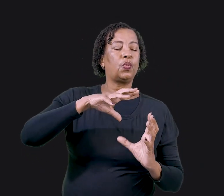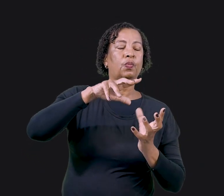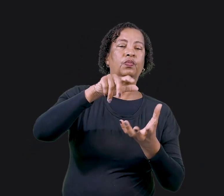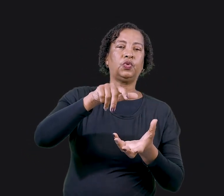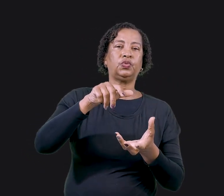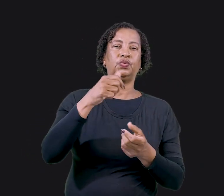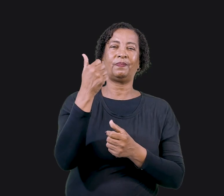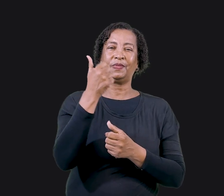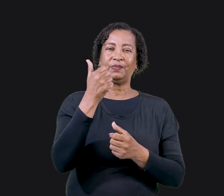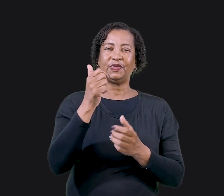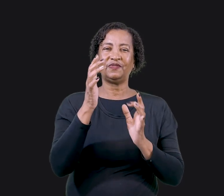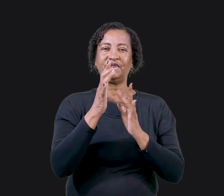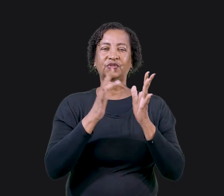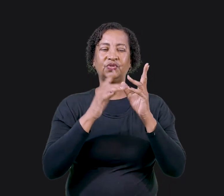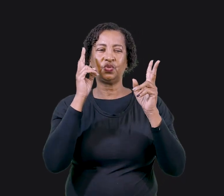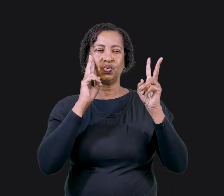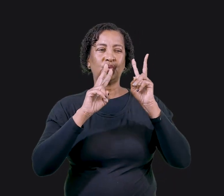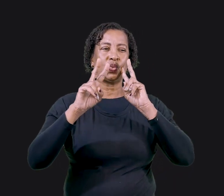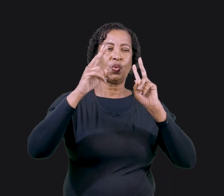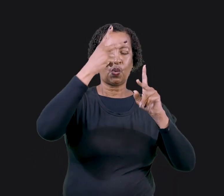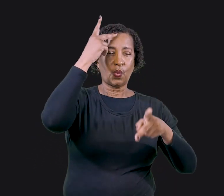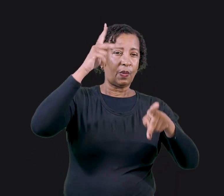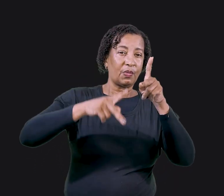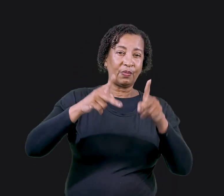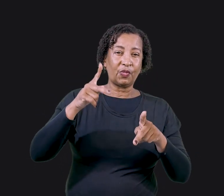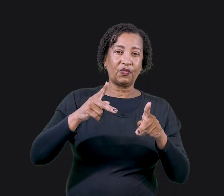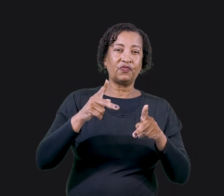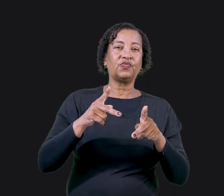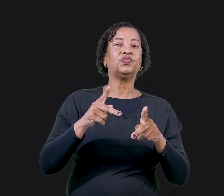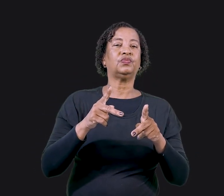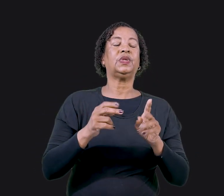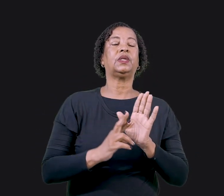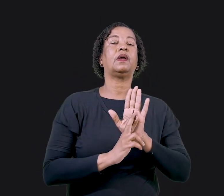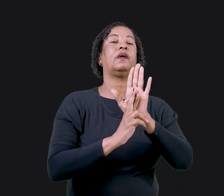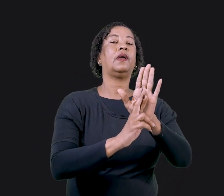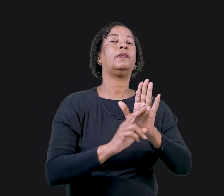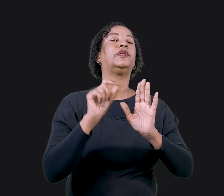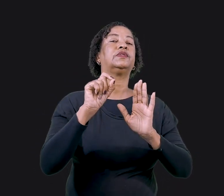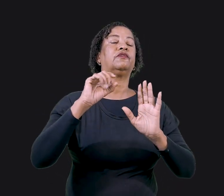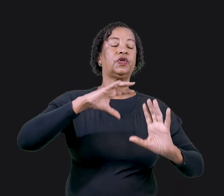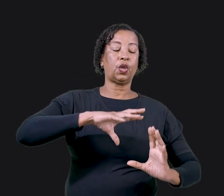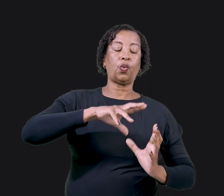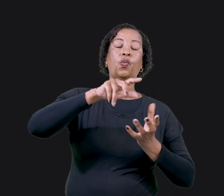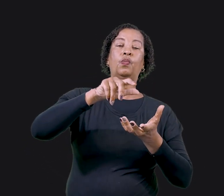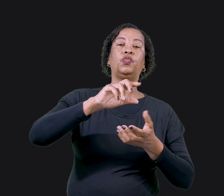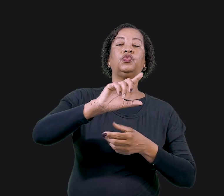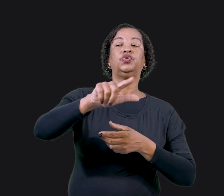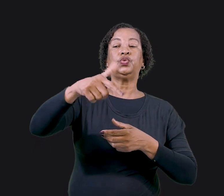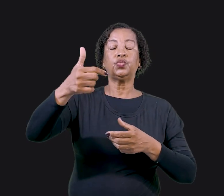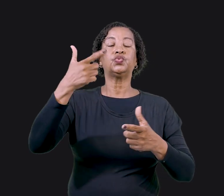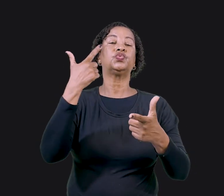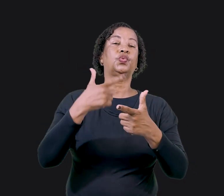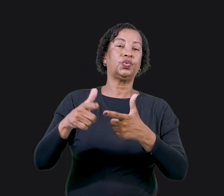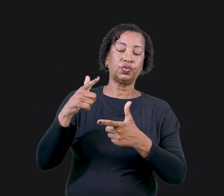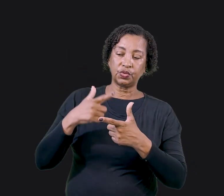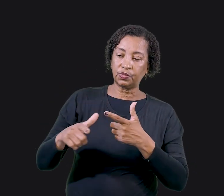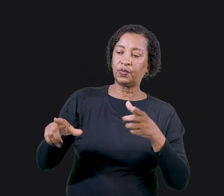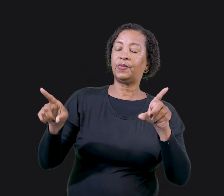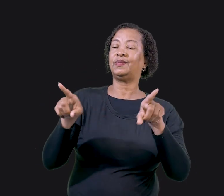Na primeira vez que Jesus olhou para as multidões, elas representavam o mundo. Além de todos os outros problemas, elas ainda eram uma